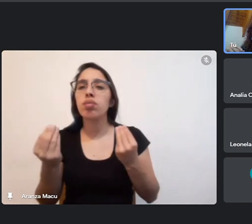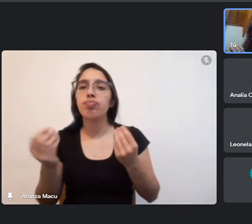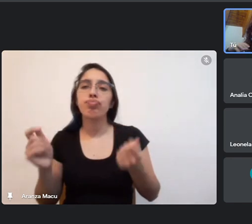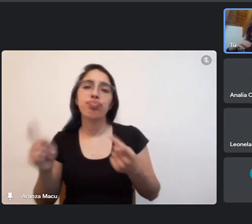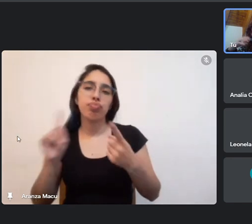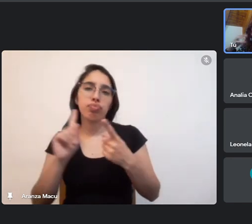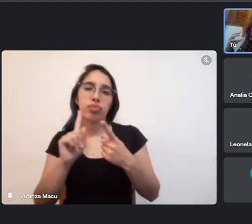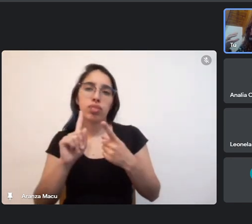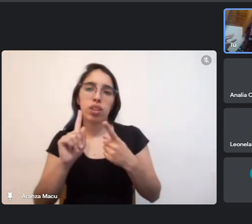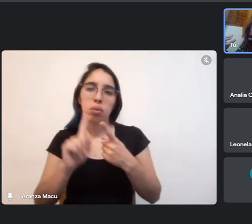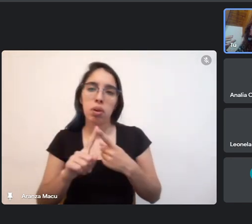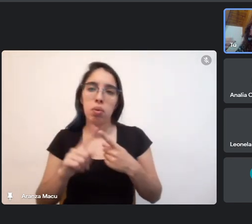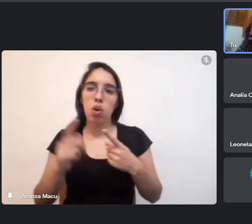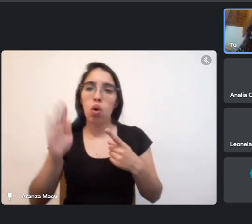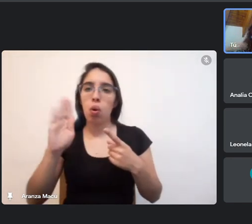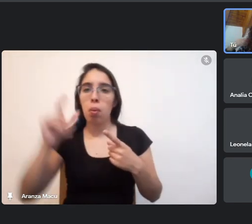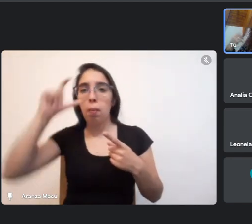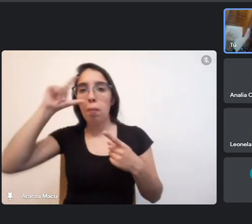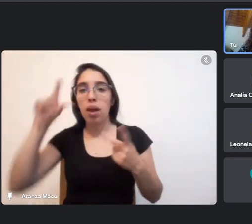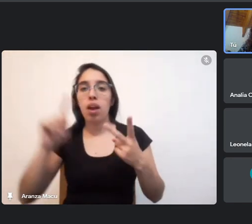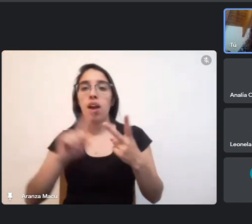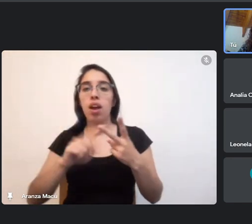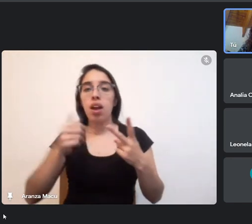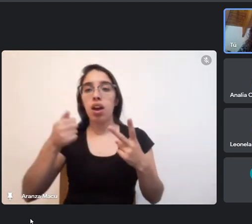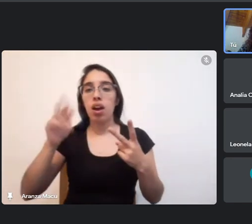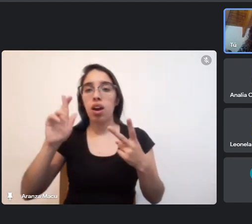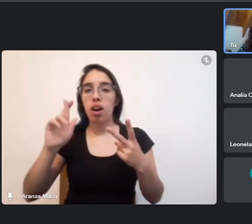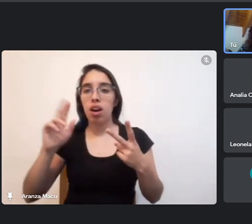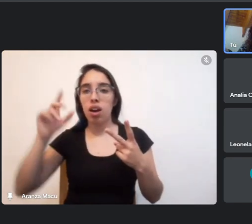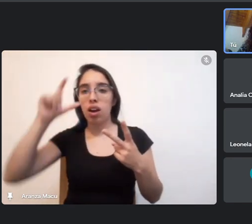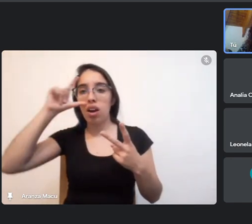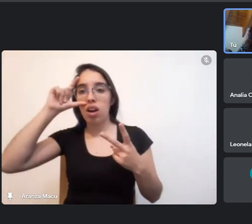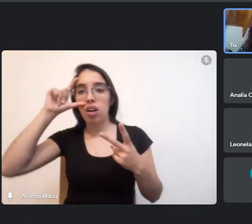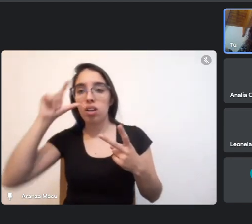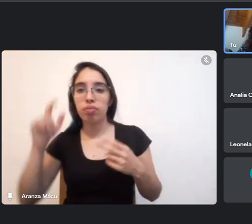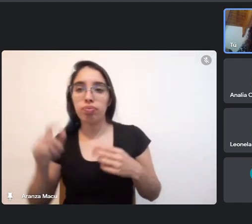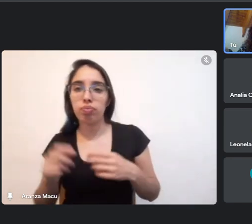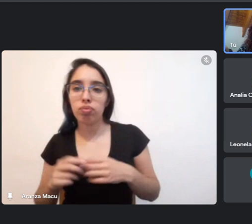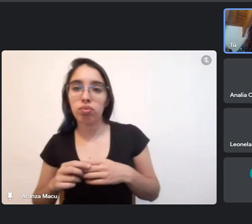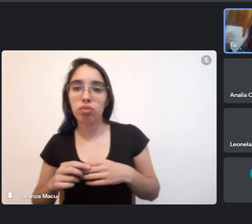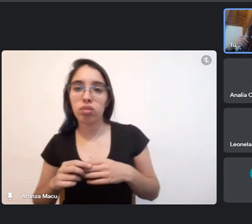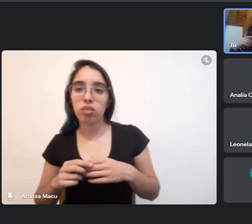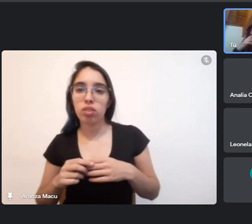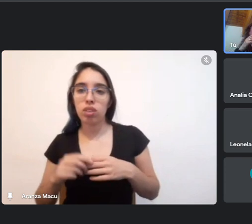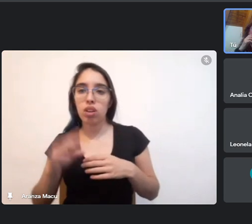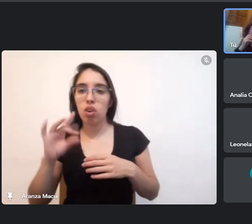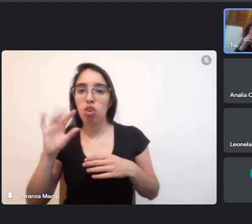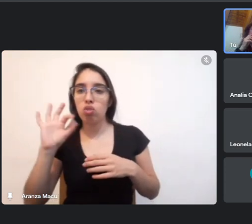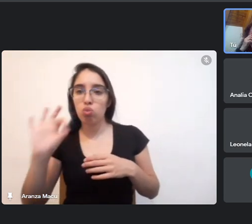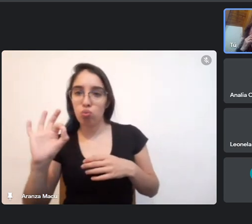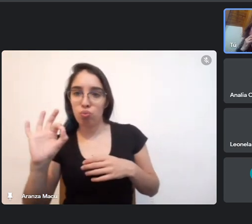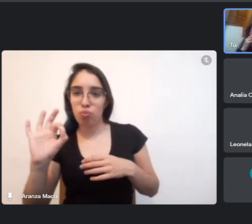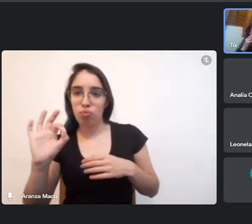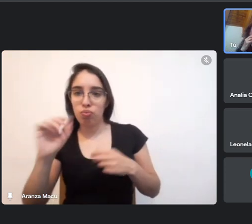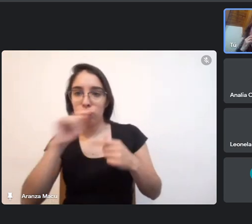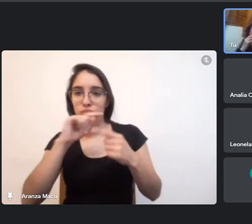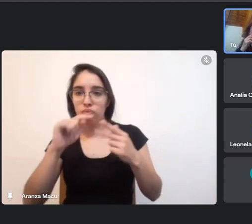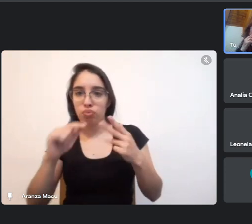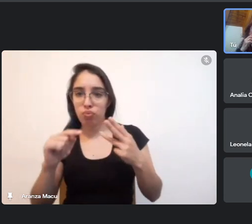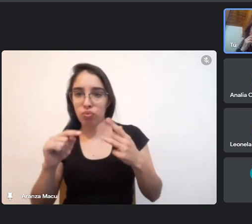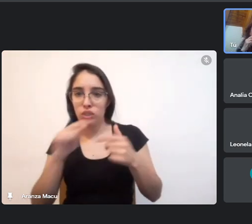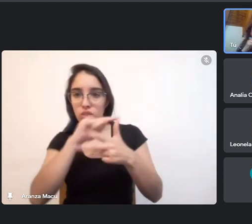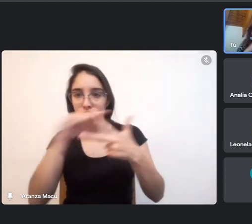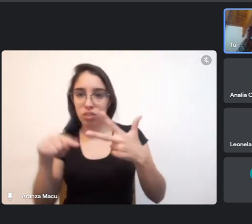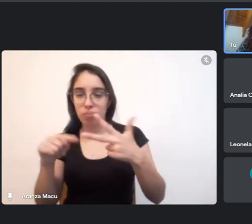en lo que nos vamos a detener y luego vamos a volver a la ejercitación, ¿sí? Bien.